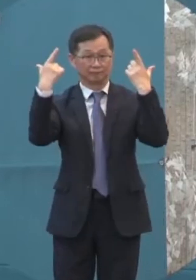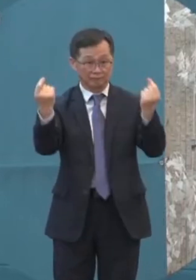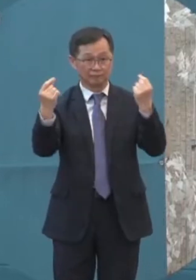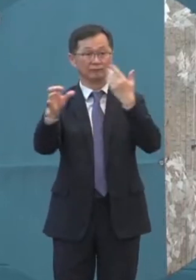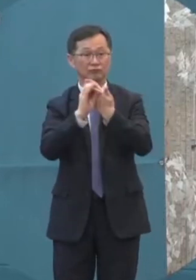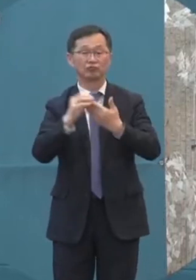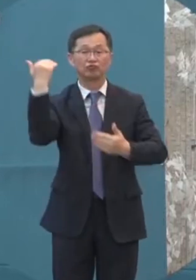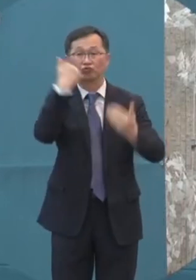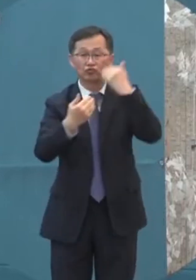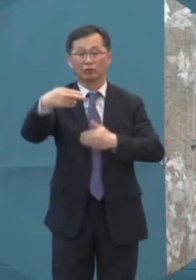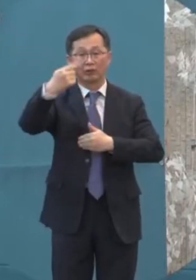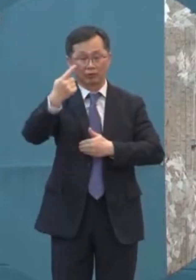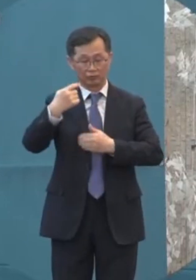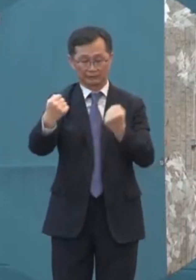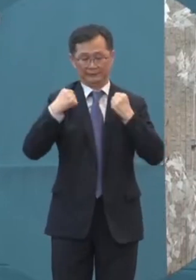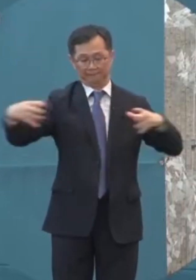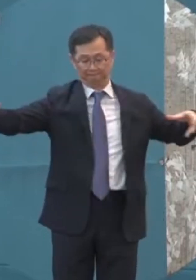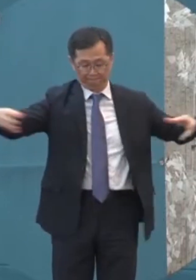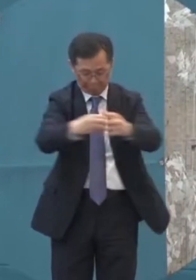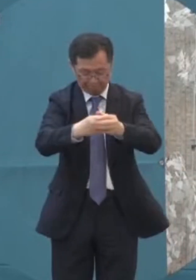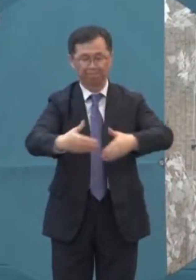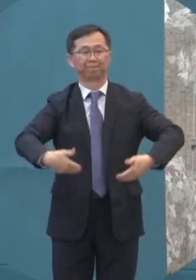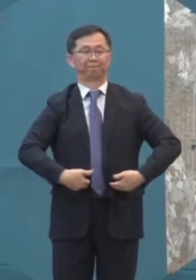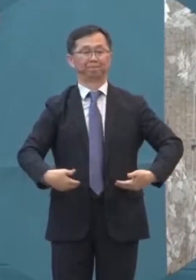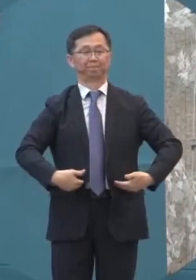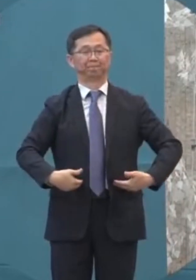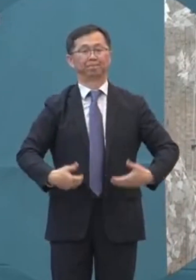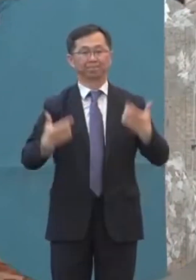그 누구와도 협력하겠습니다.